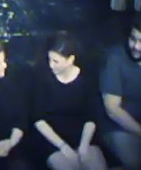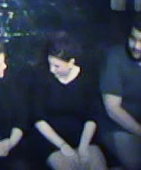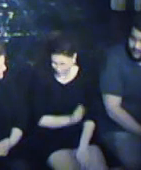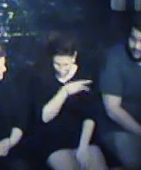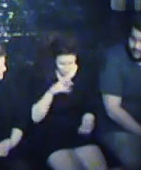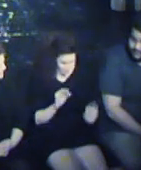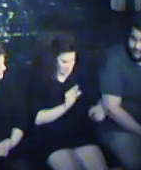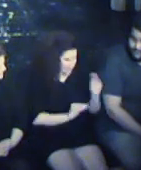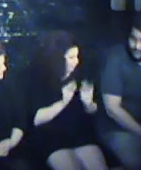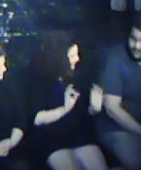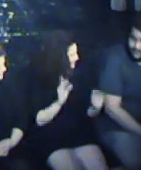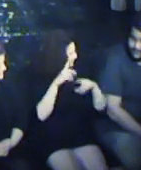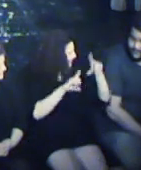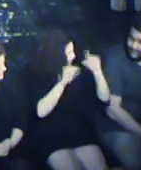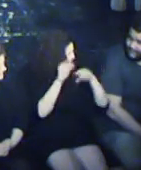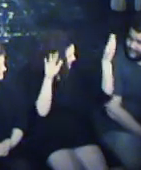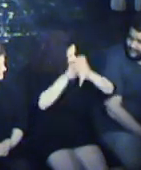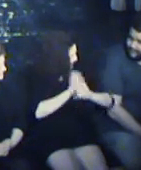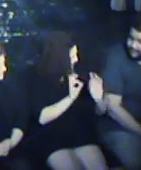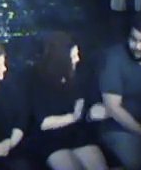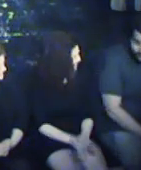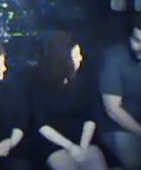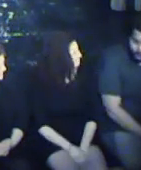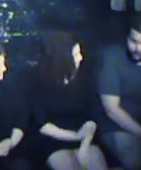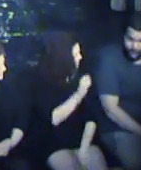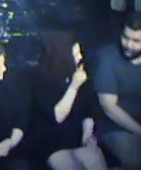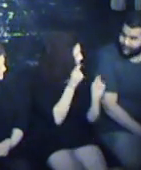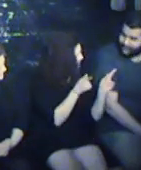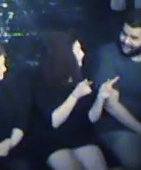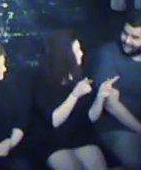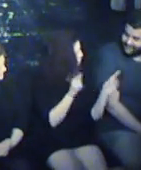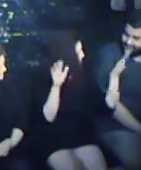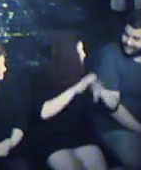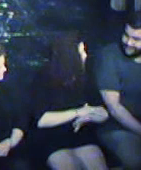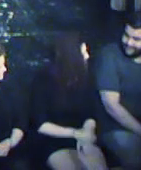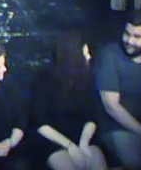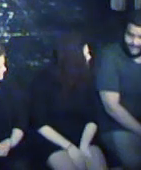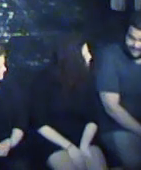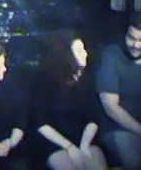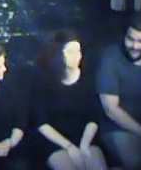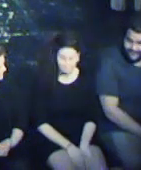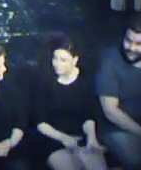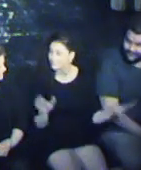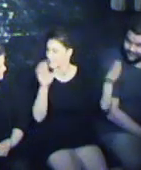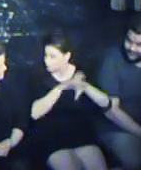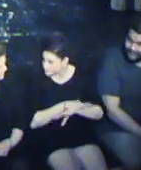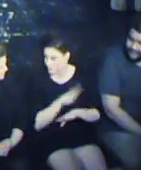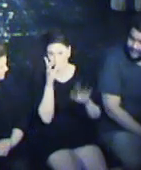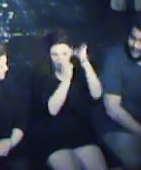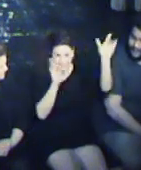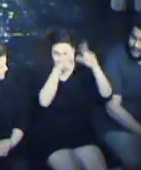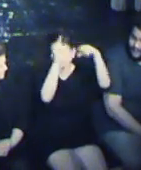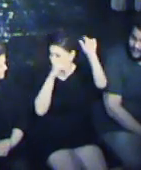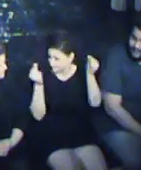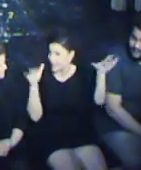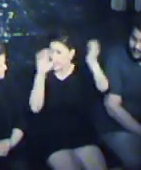está. Ya tenemos la primera pista. La noche. La noche que está llena de brillantes